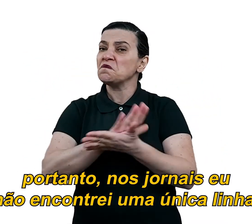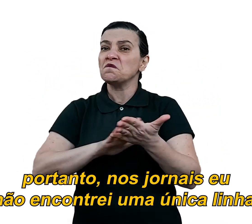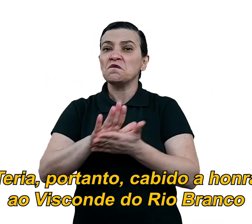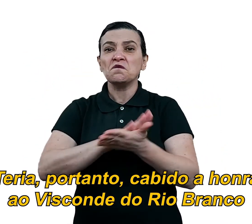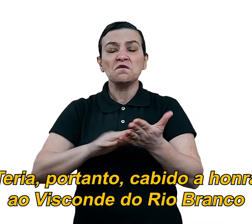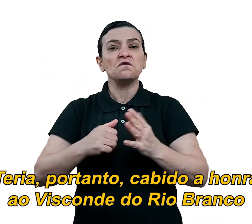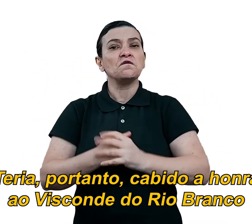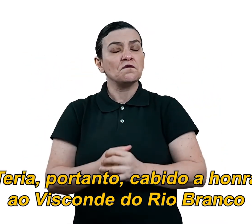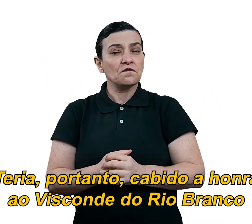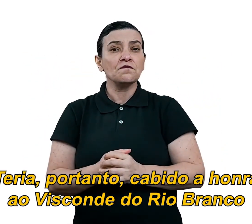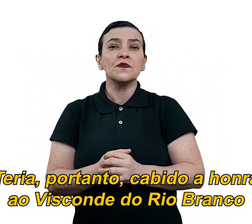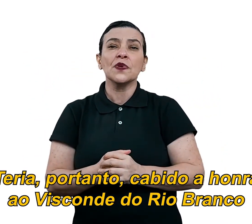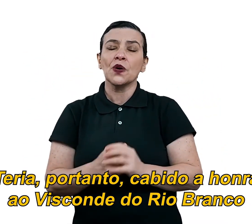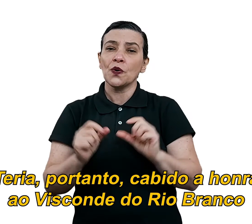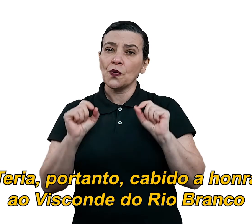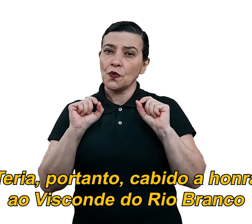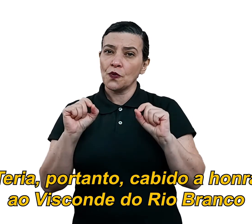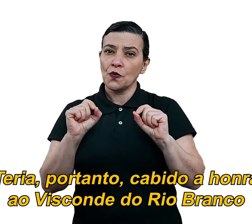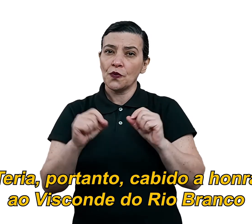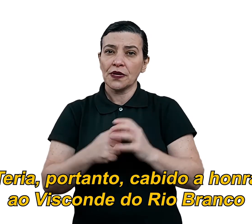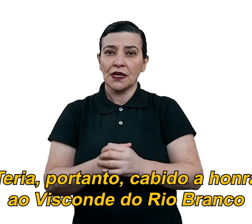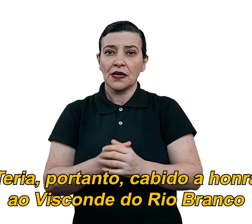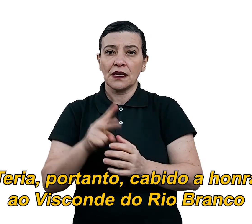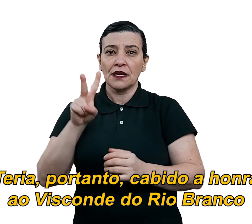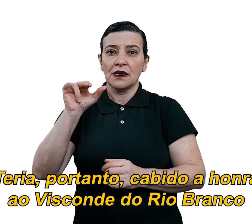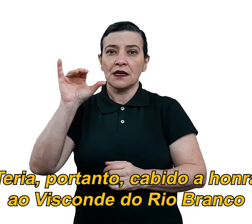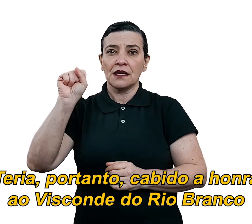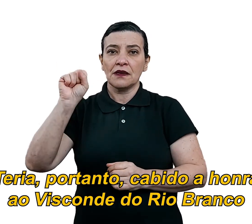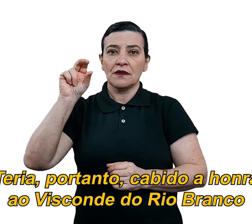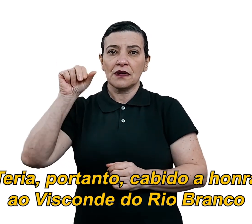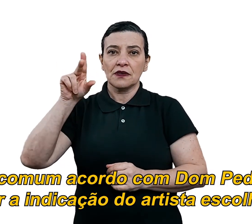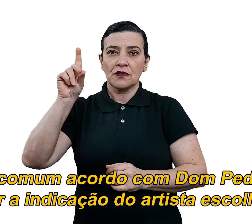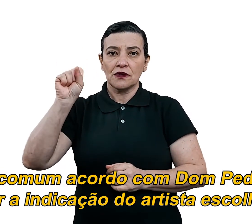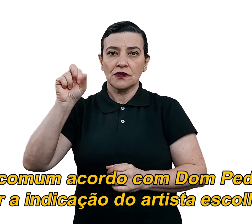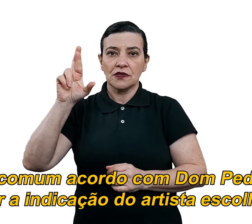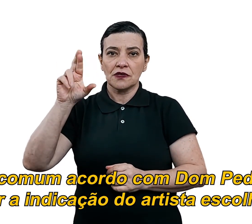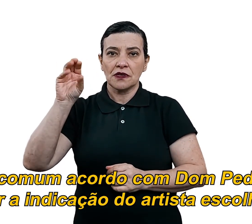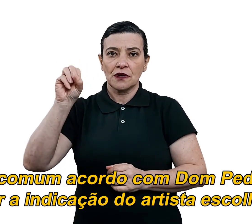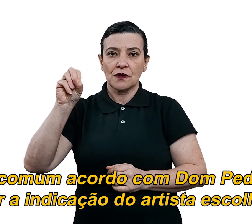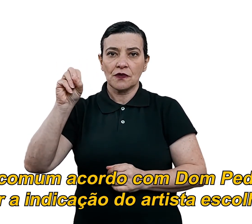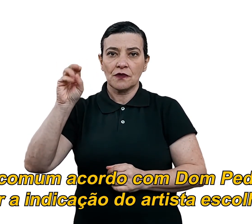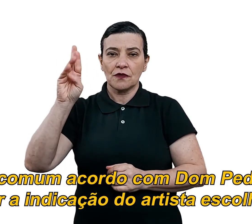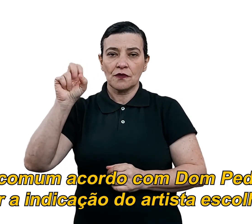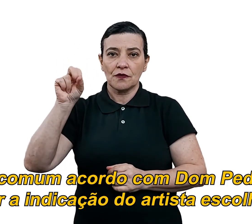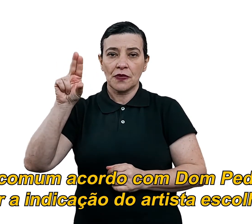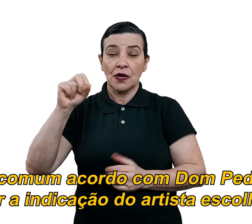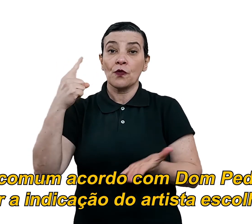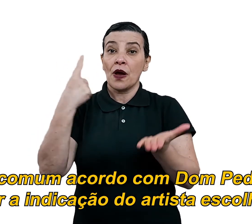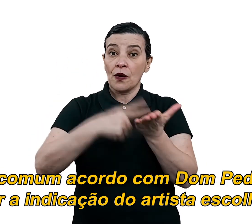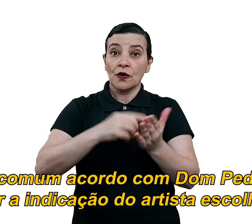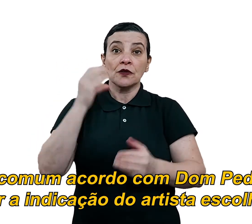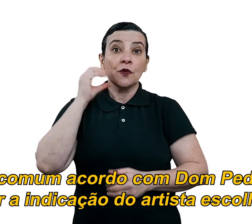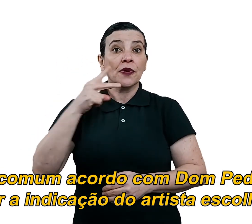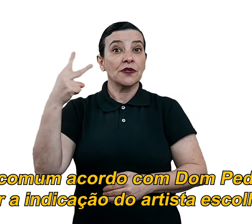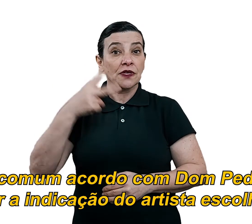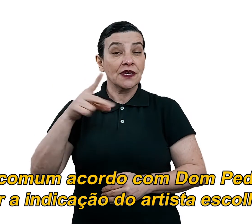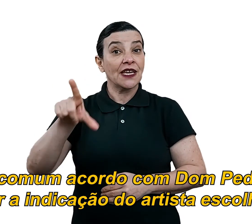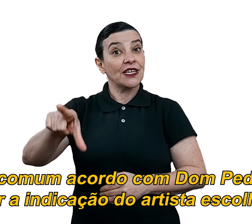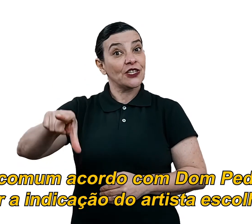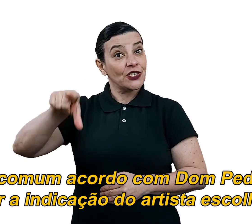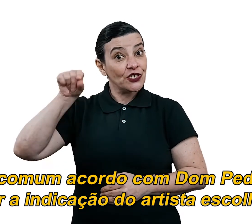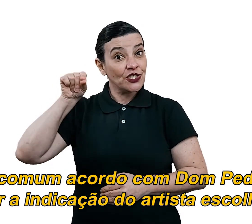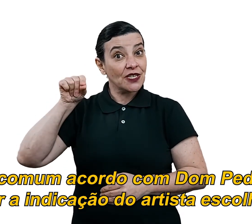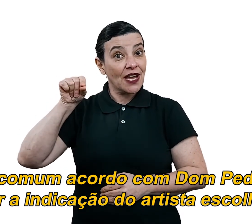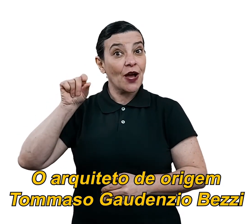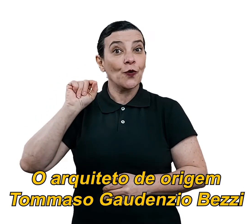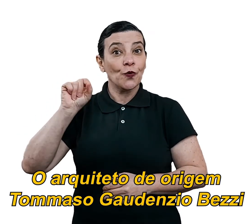única linha, certo? Teria, portanto, cabido a honra ao Visconde do Rio Branco, em comum acordo com Dom Pedro II, fazer a indicação do